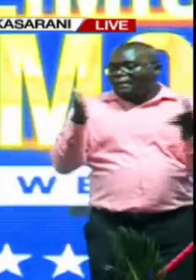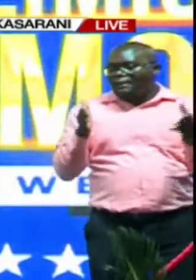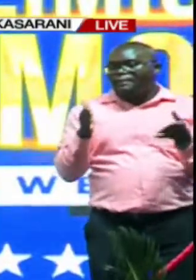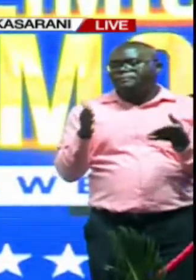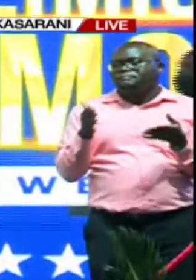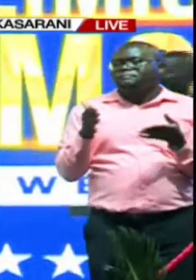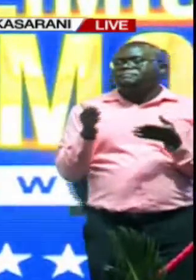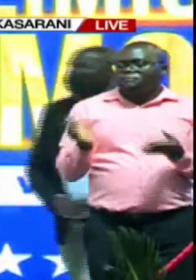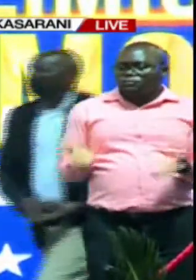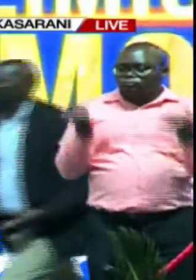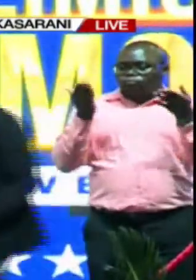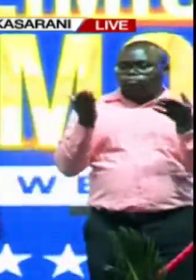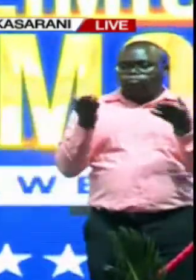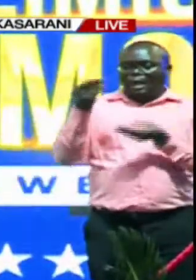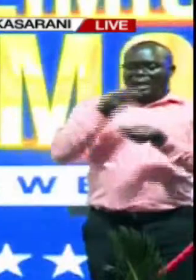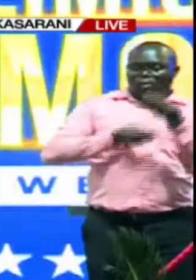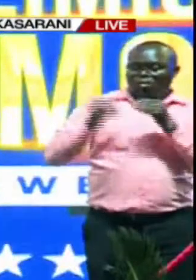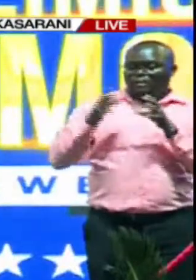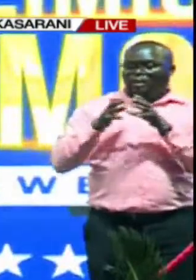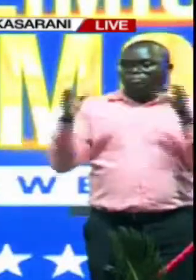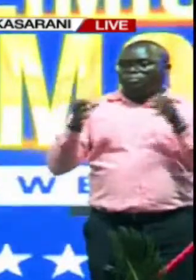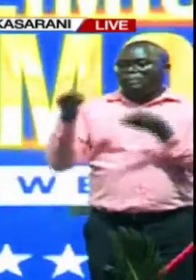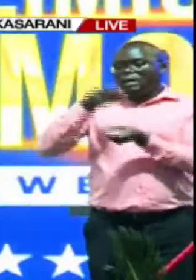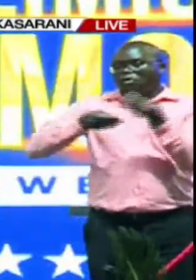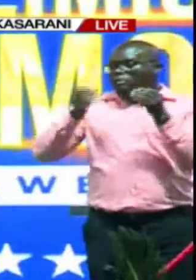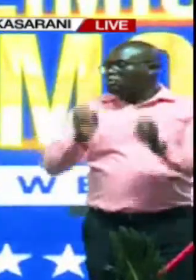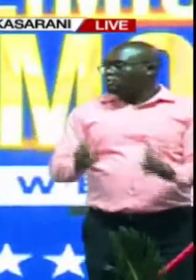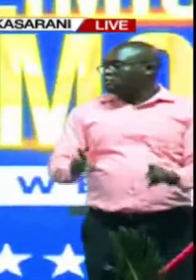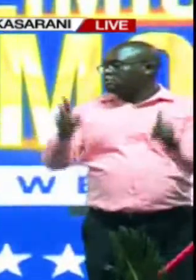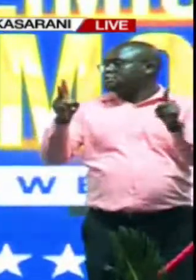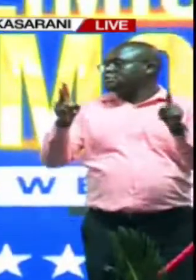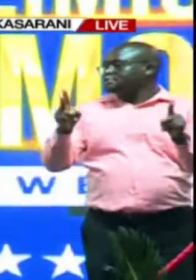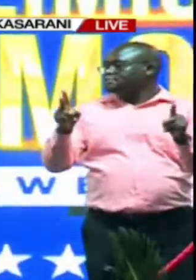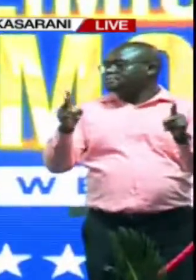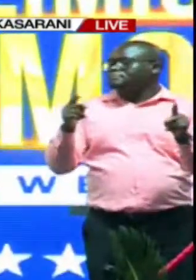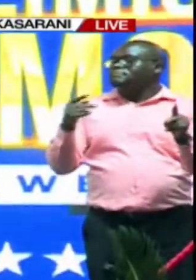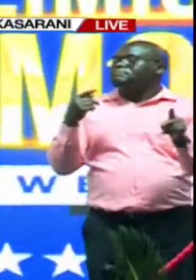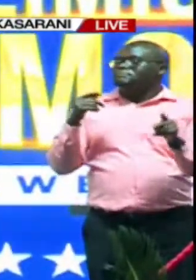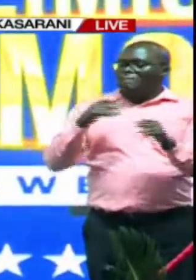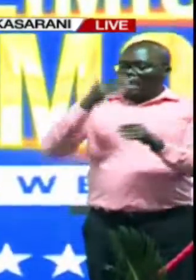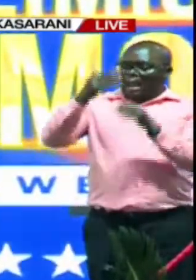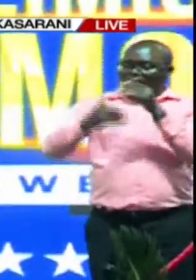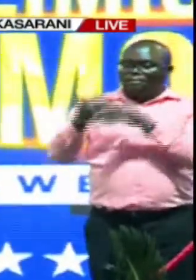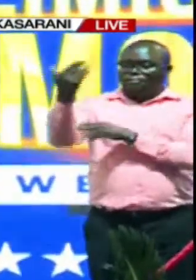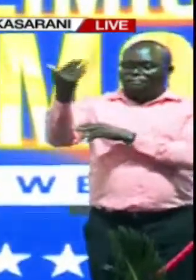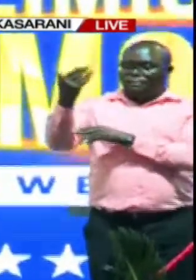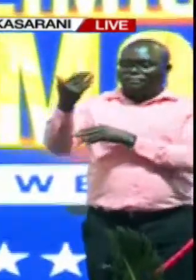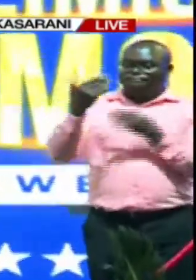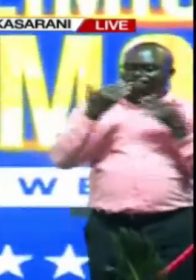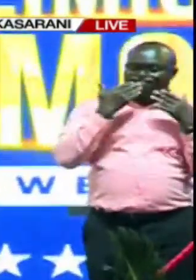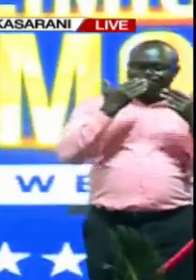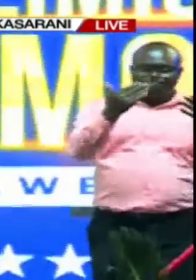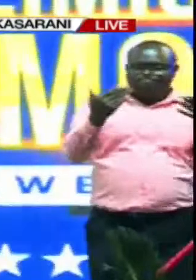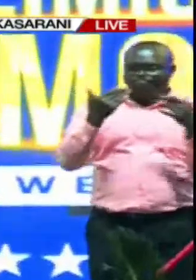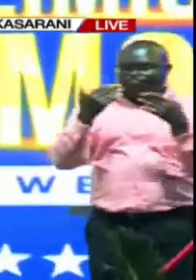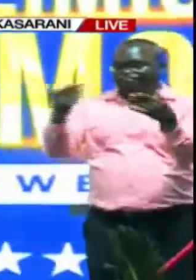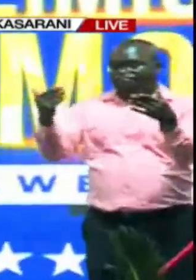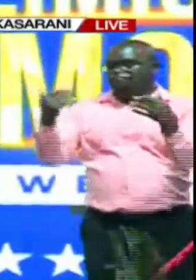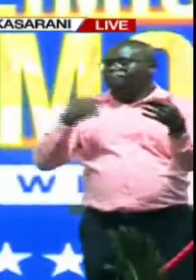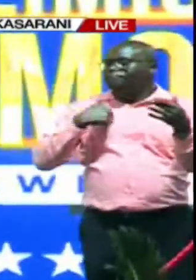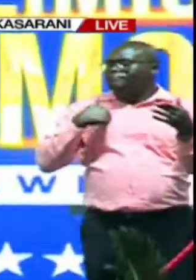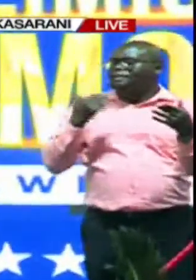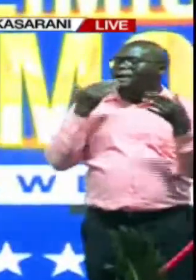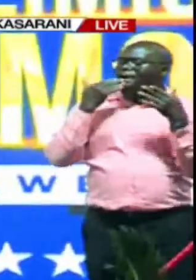spur economic growth and expand employment opportunities. Mimi nataka kumalizia hapo. Nataka kuwashukuru, na mimi